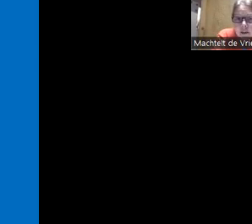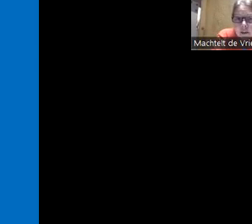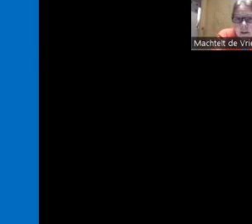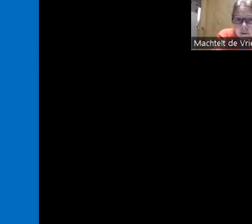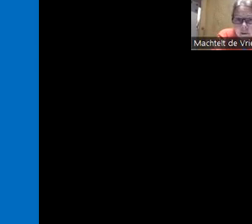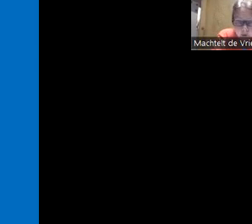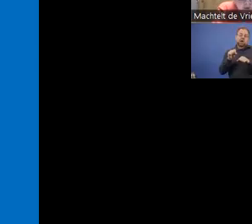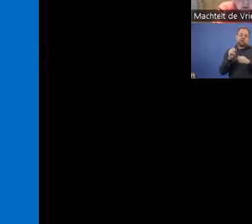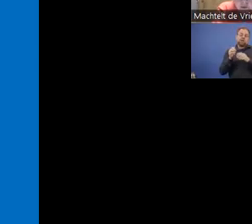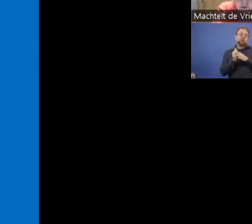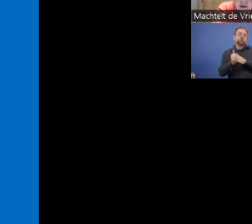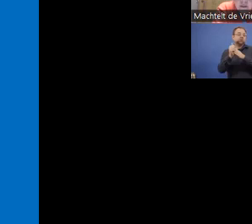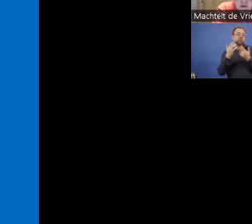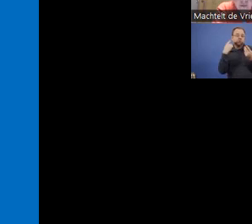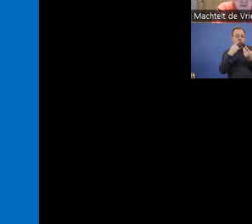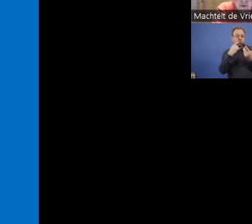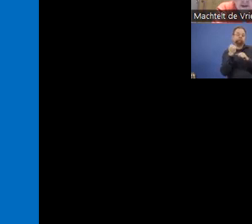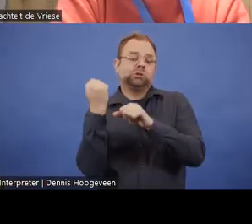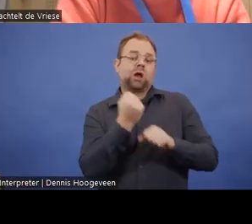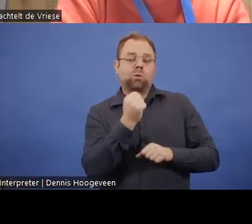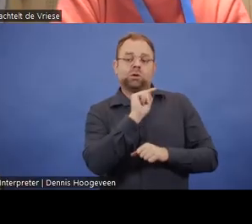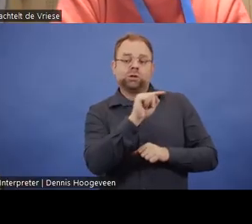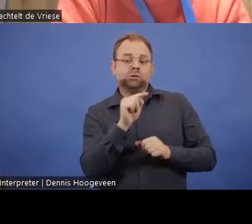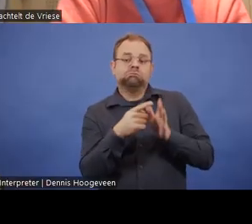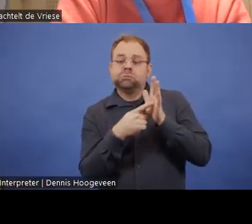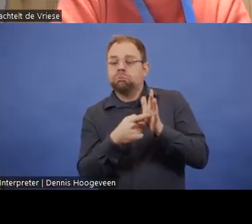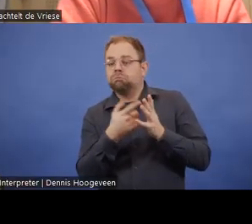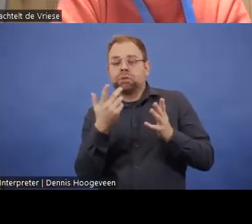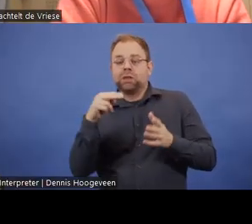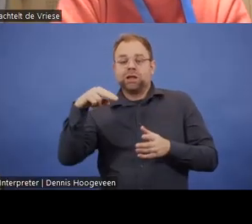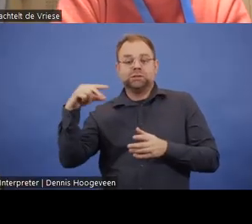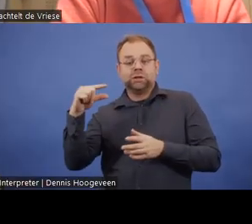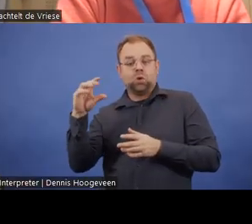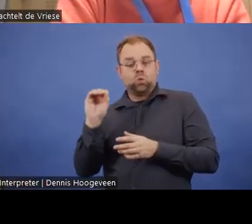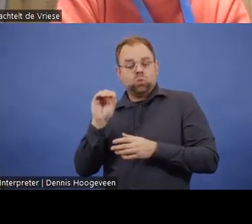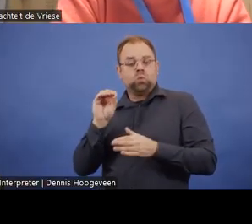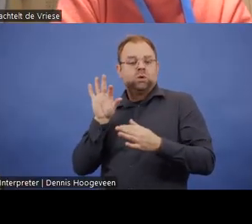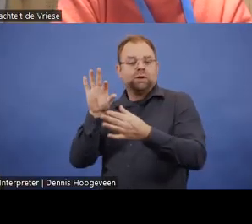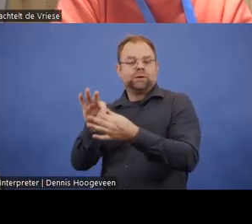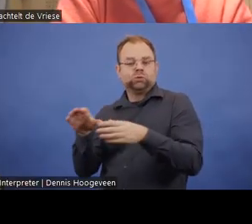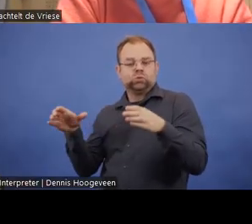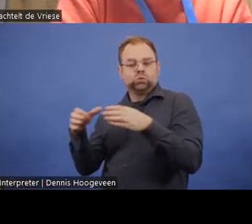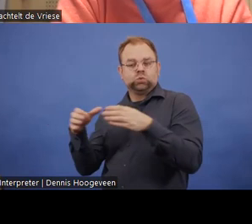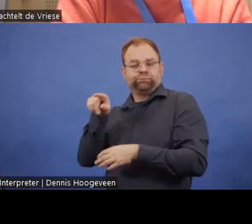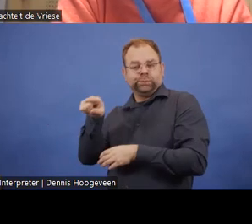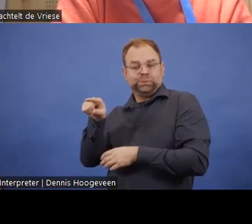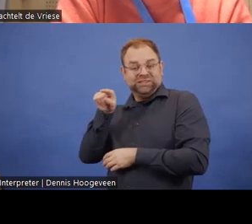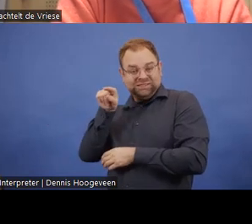pero también de una red interdisciplinaria, de la red de